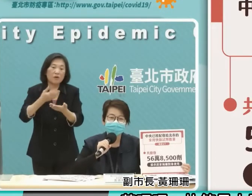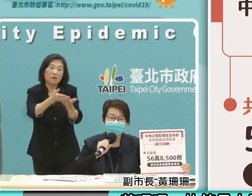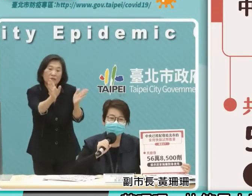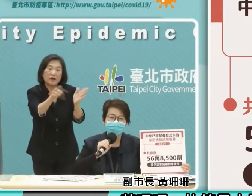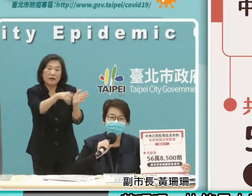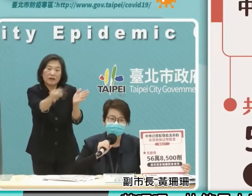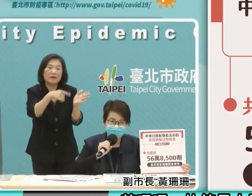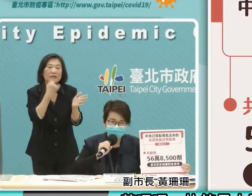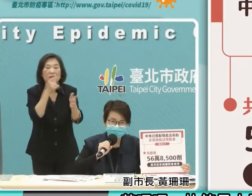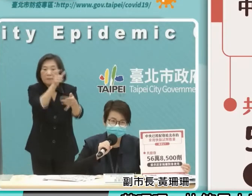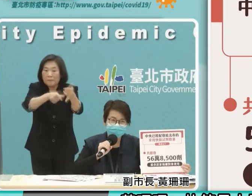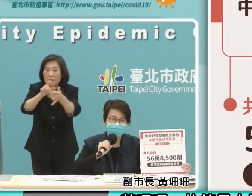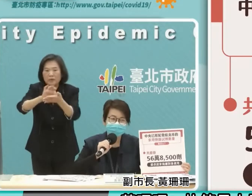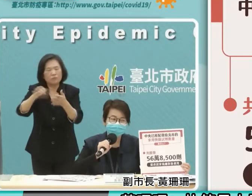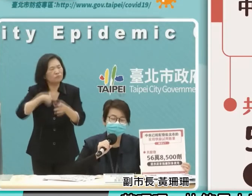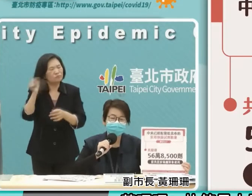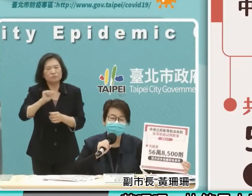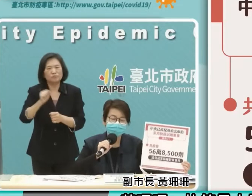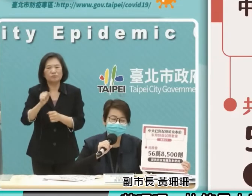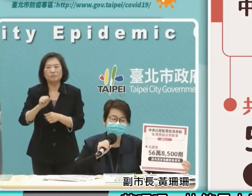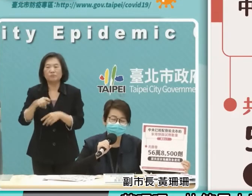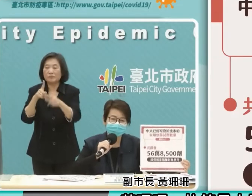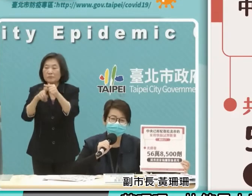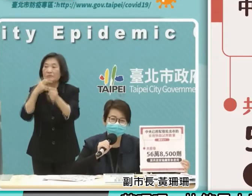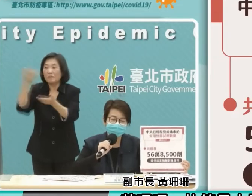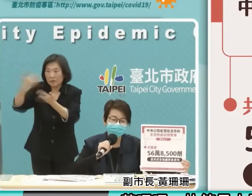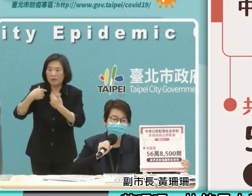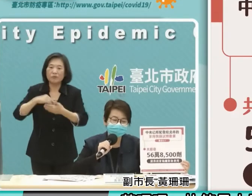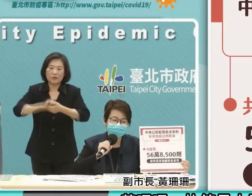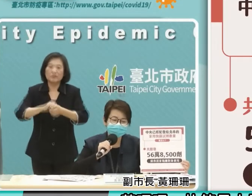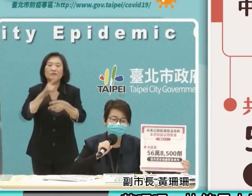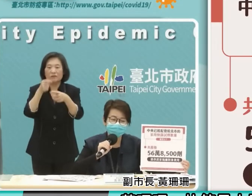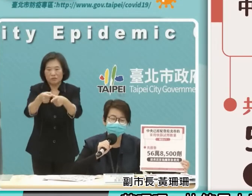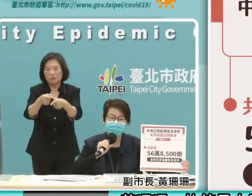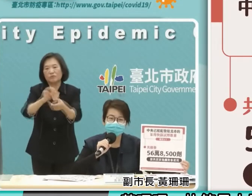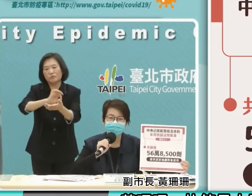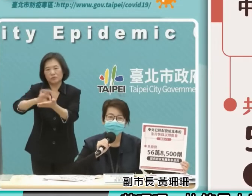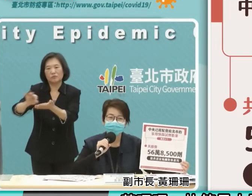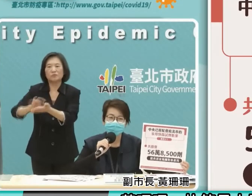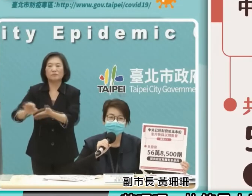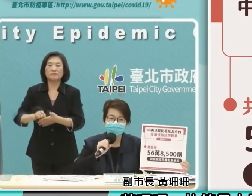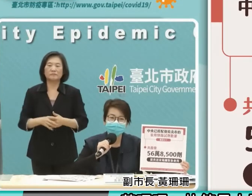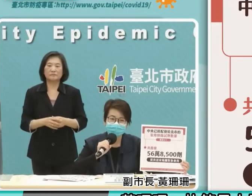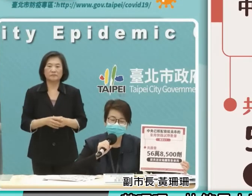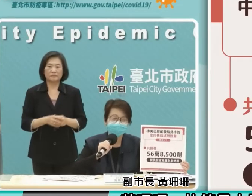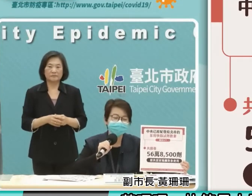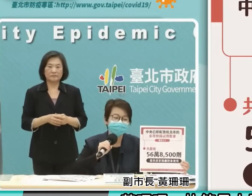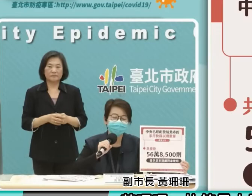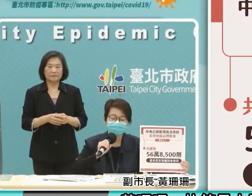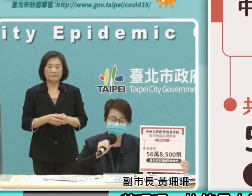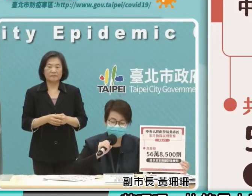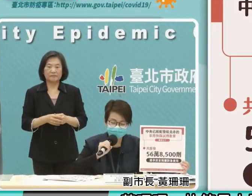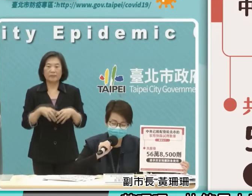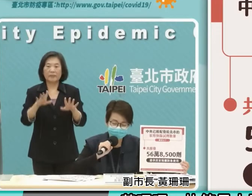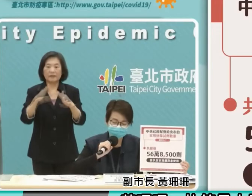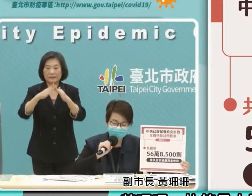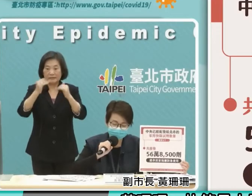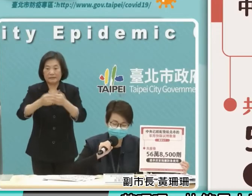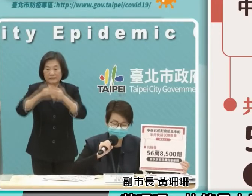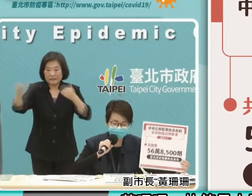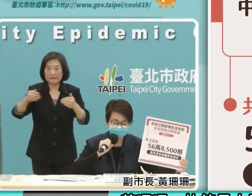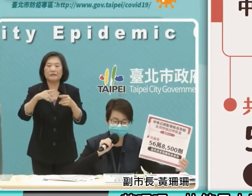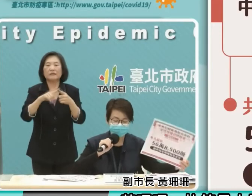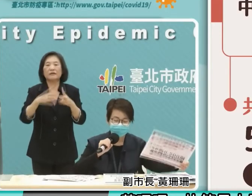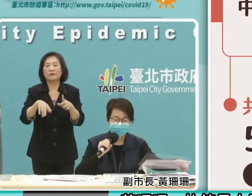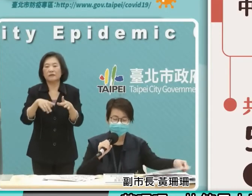做个别的使用，所以所有的公费快筛剂都是用在公费的对象，包括居家检疫、居家